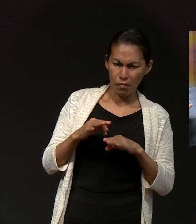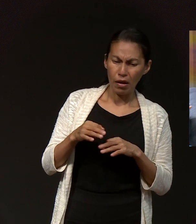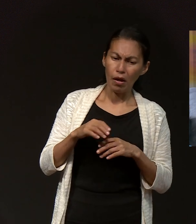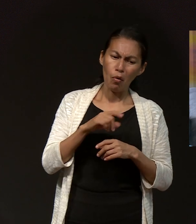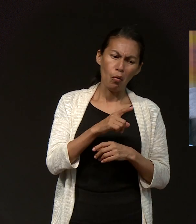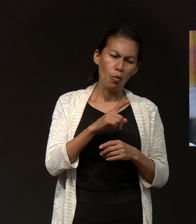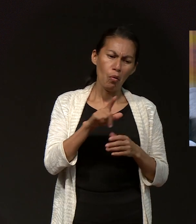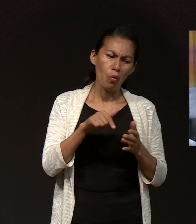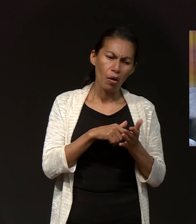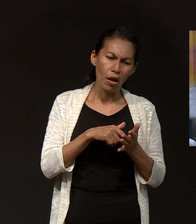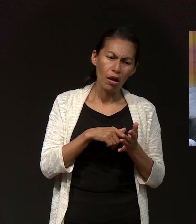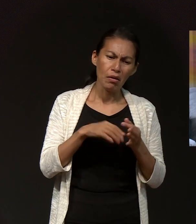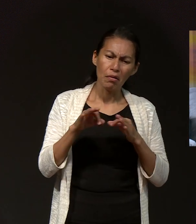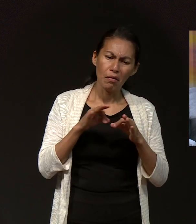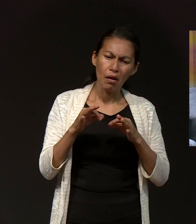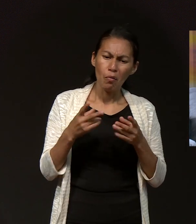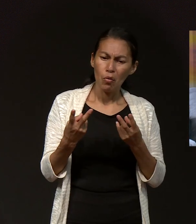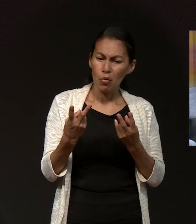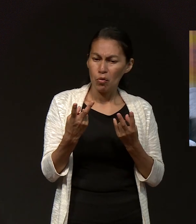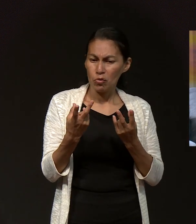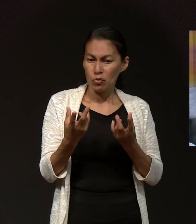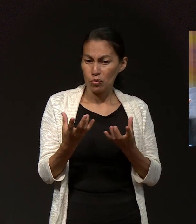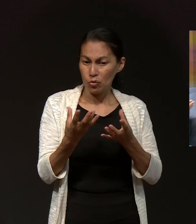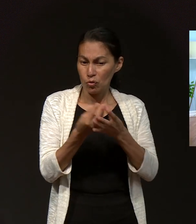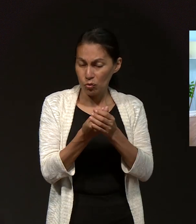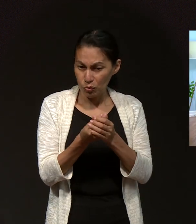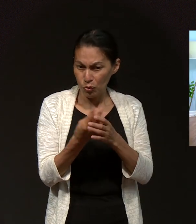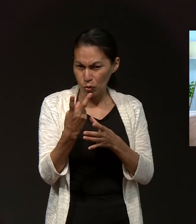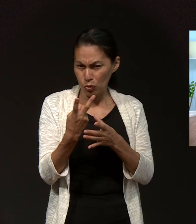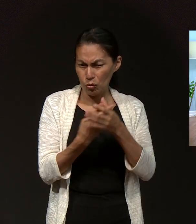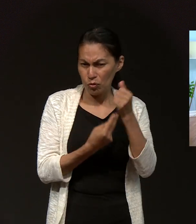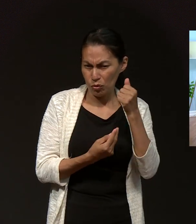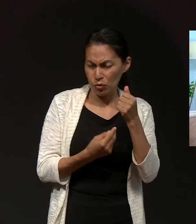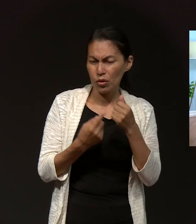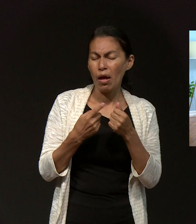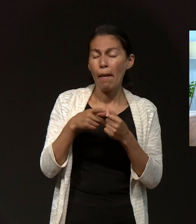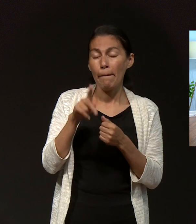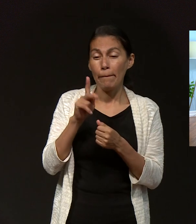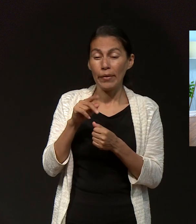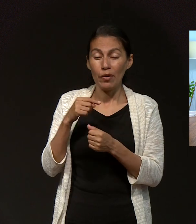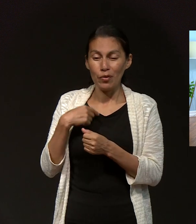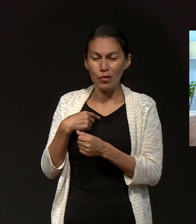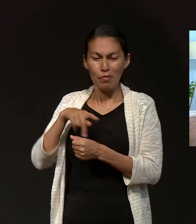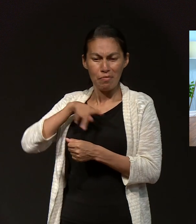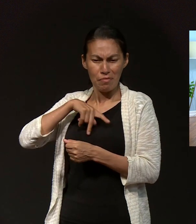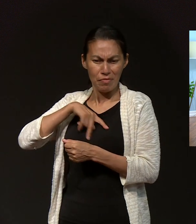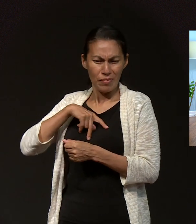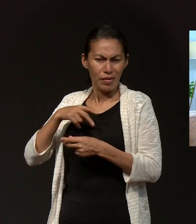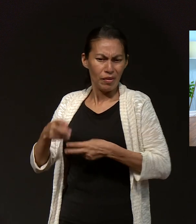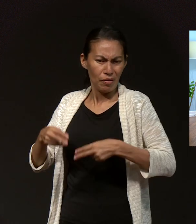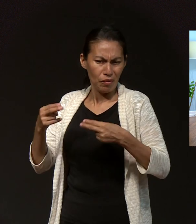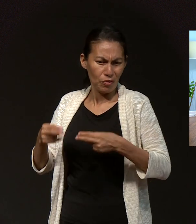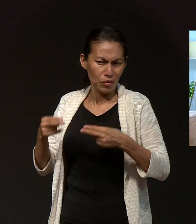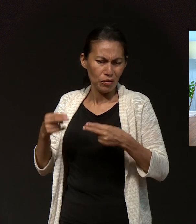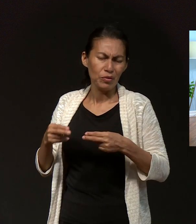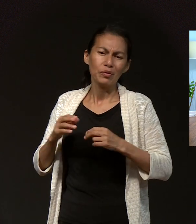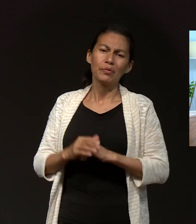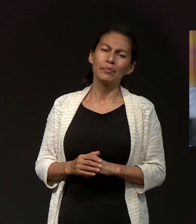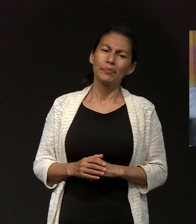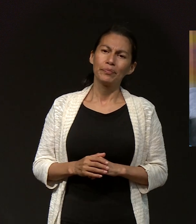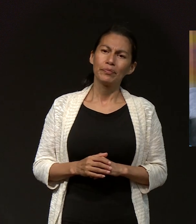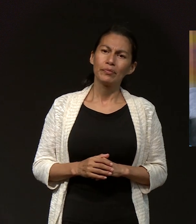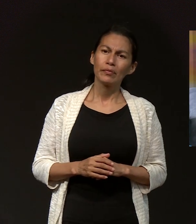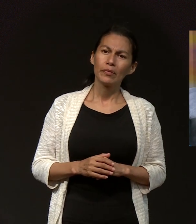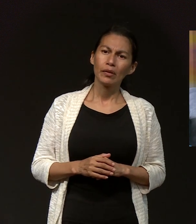era socio en una empresa y tenía mi propio despacho. O sea, ¿oraron? Sí, lo que pasa es que a pesar de todo